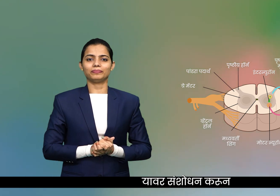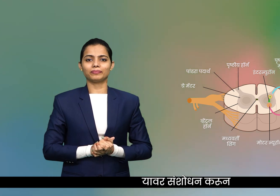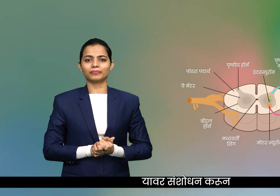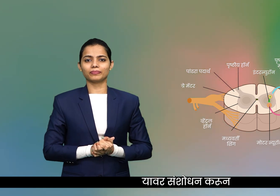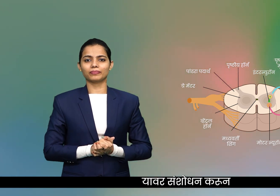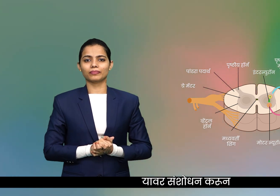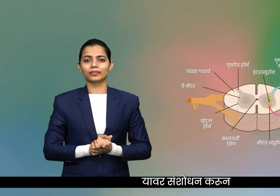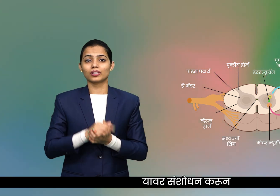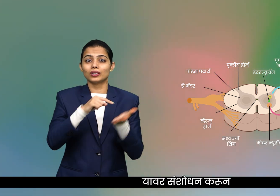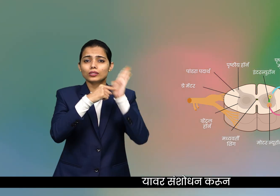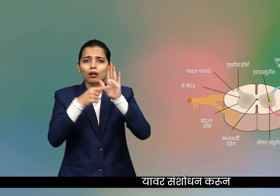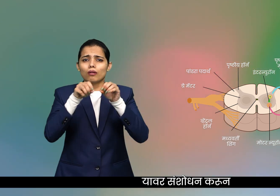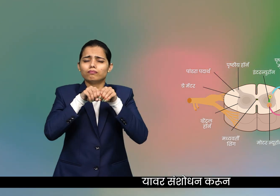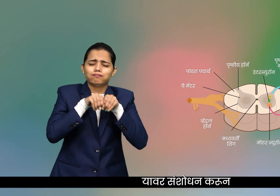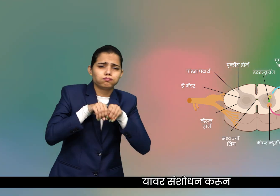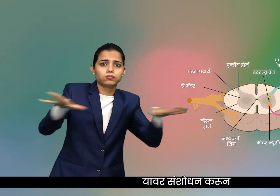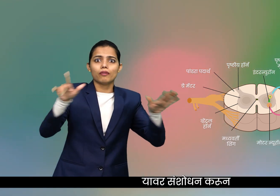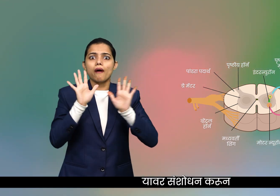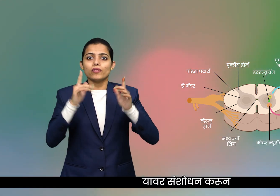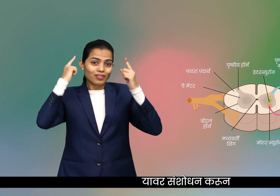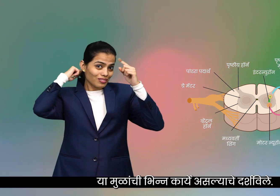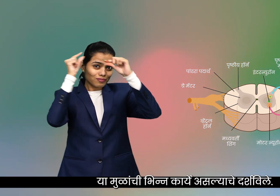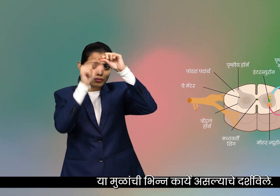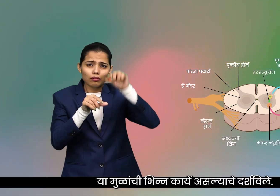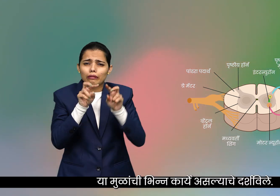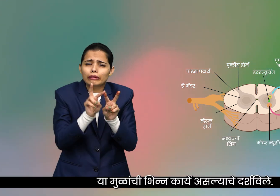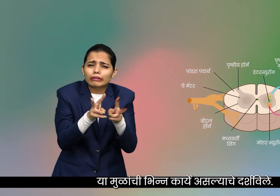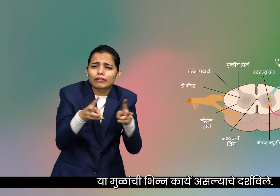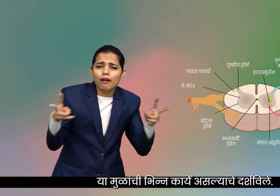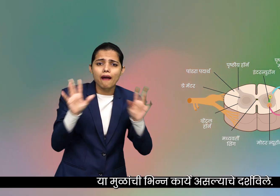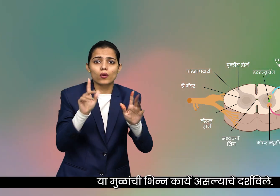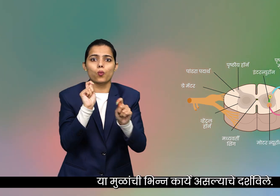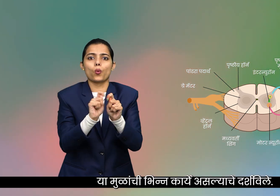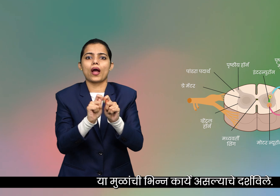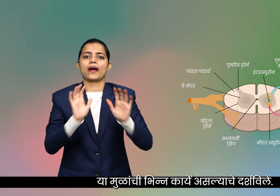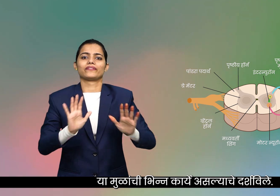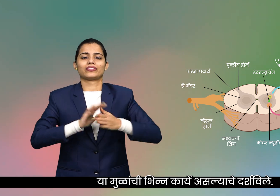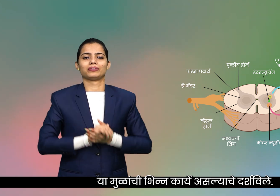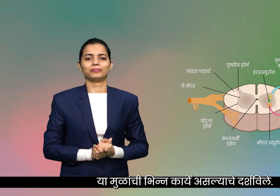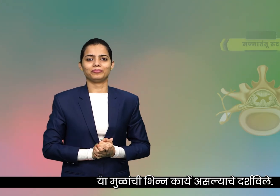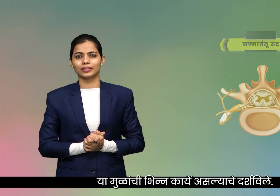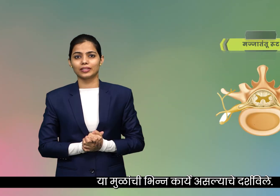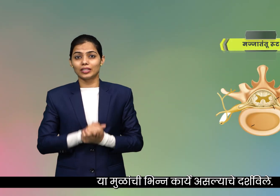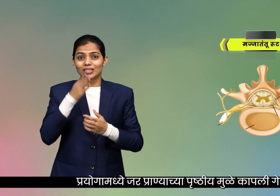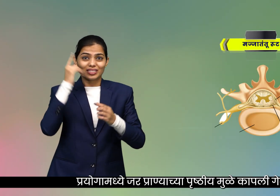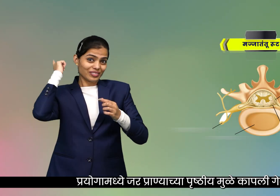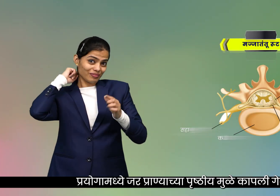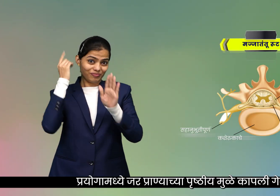यावर संशोधन करून या मुळांची भिन्न कार्ये असल्याचे दर्शविले. प्रयोगामध्ये